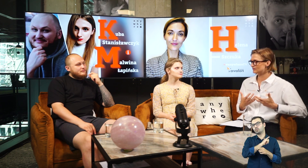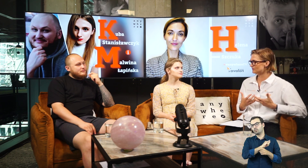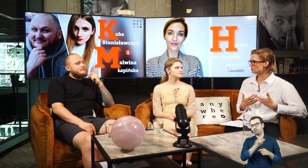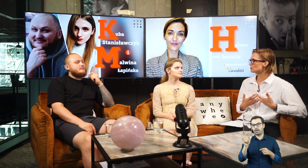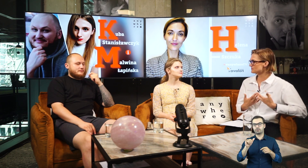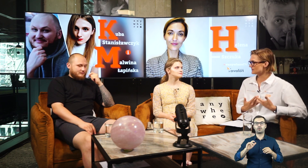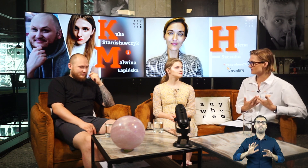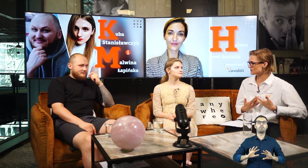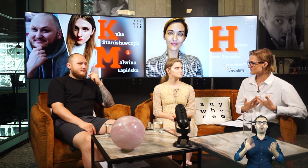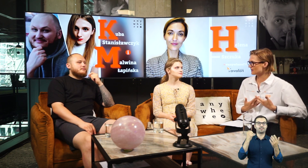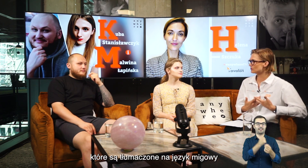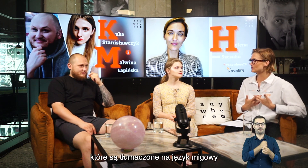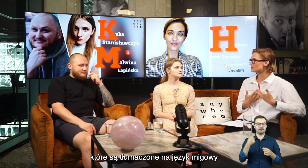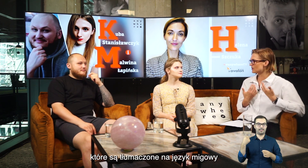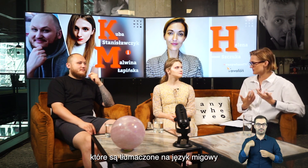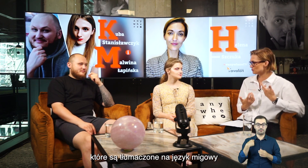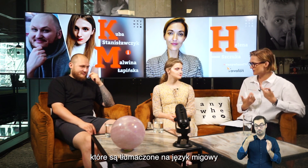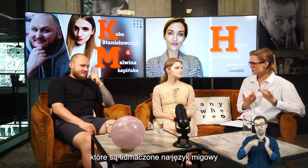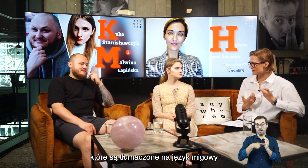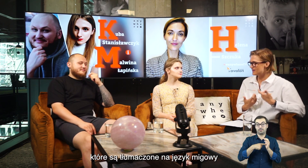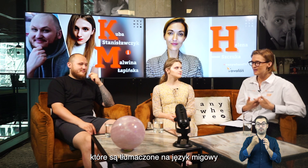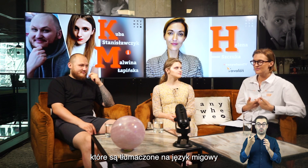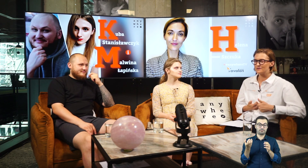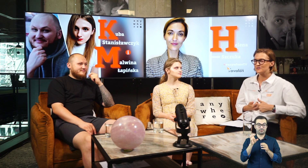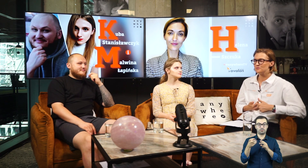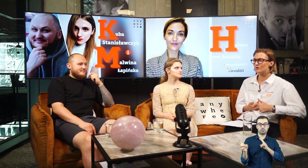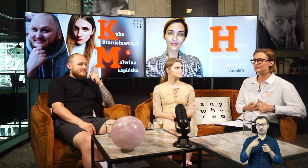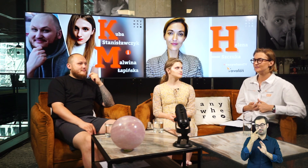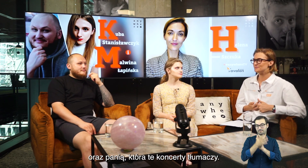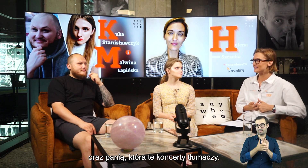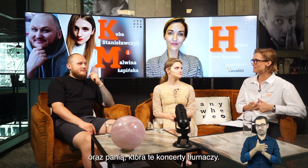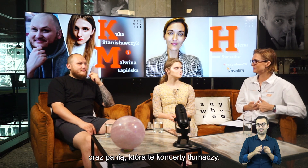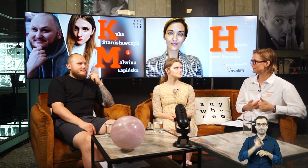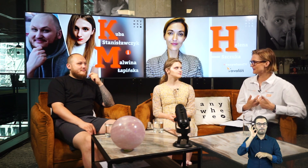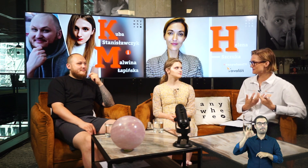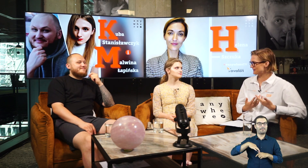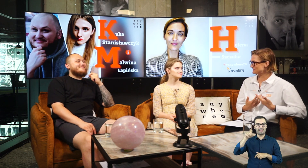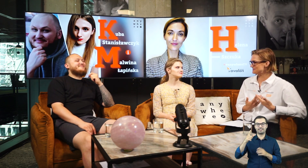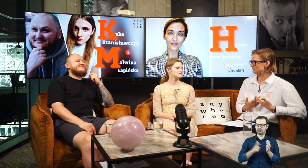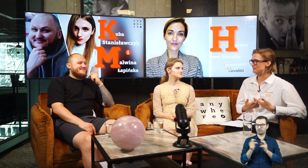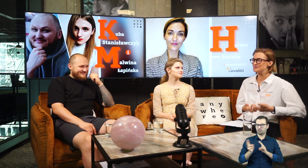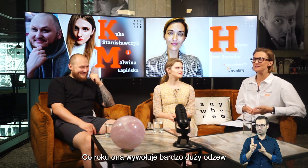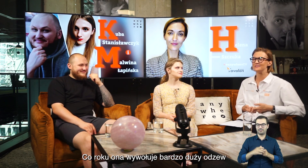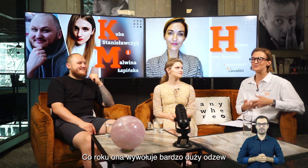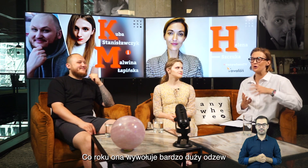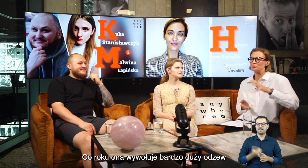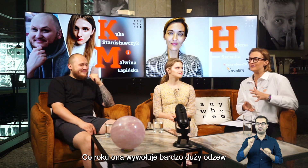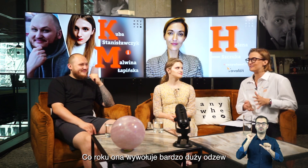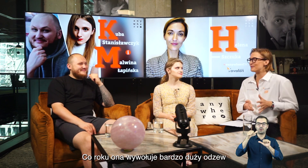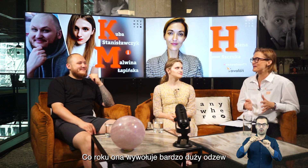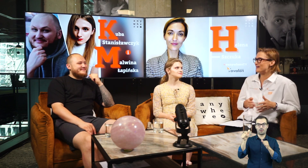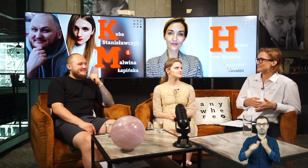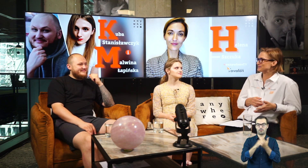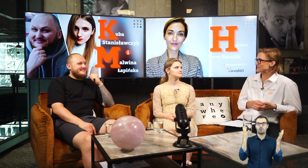rocznic wybuchu Powstania Warszawskiego, które są właśnie tłumaczone na język migowy i tam jest taka pani, która to bardzo często tłumaczy i co roku